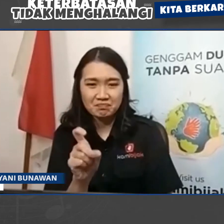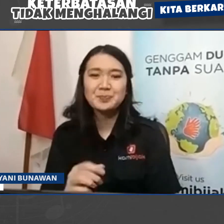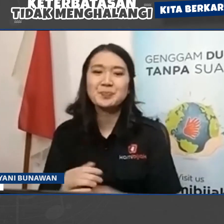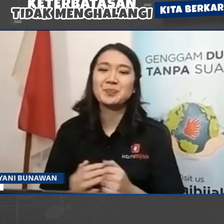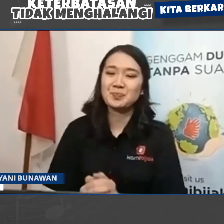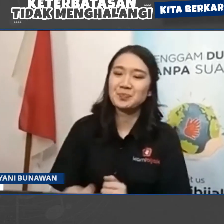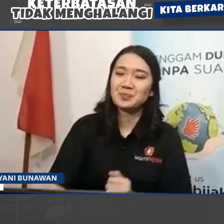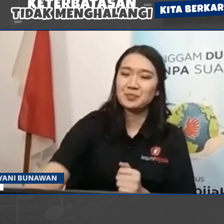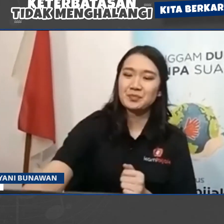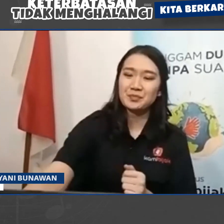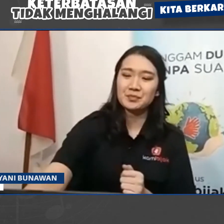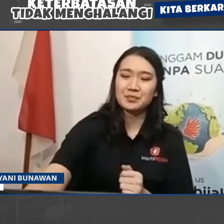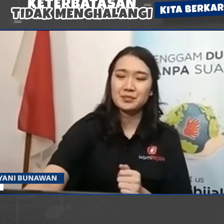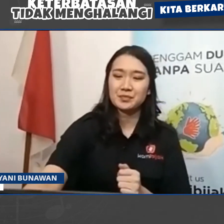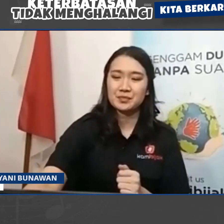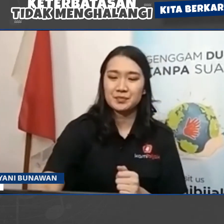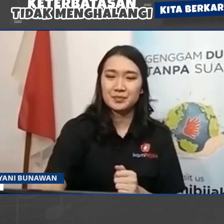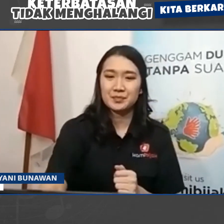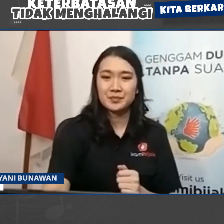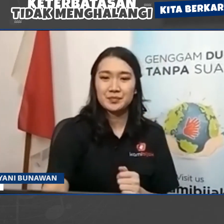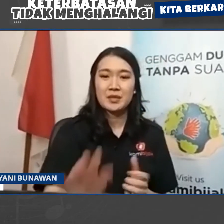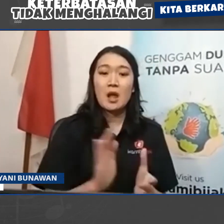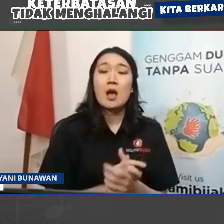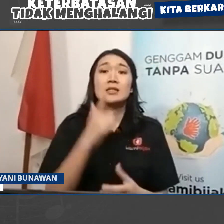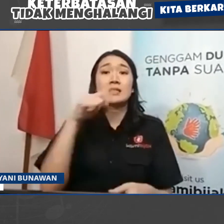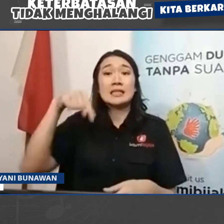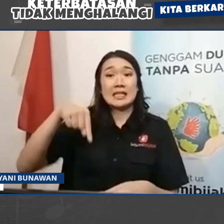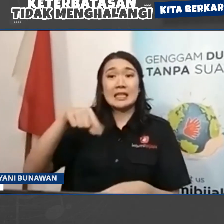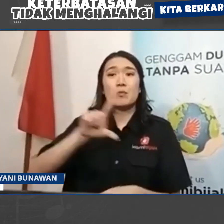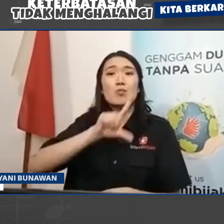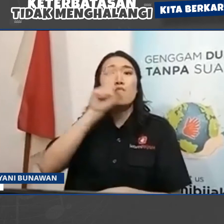Apakah teman-teman sudah divaksin?